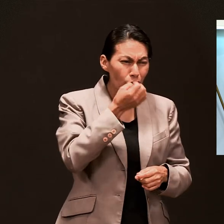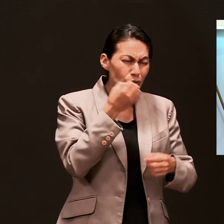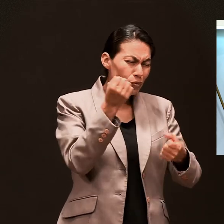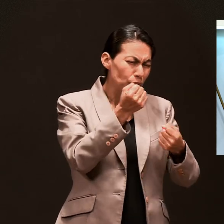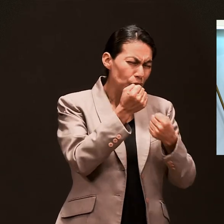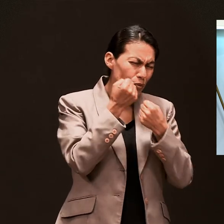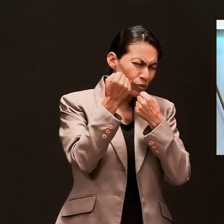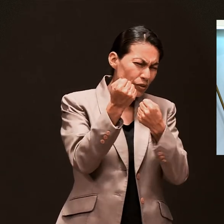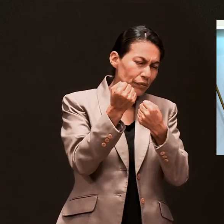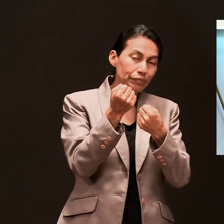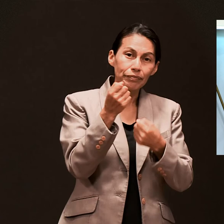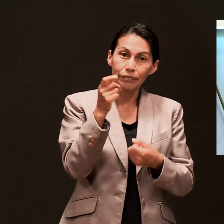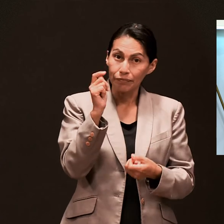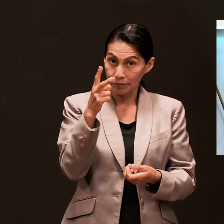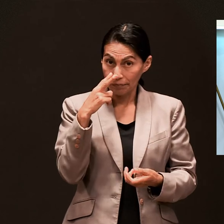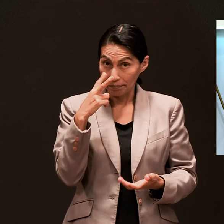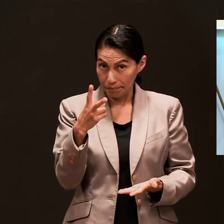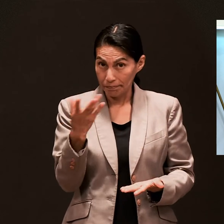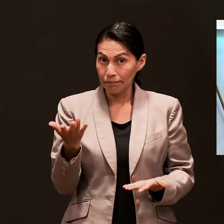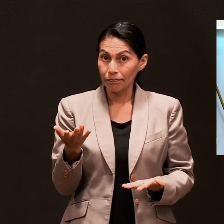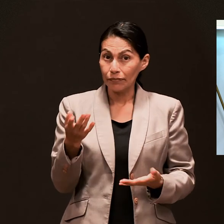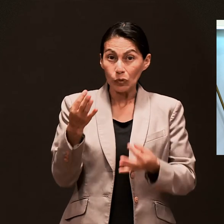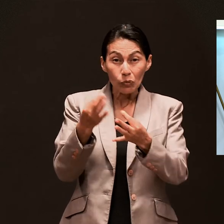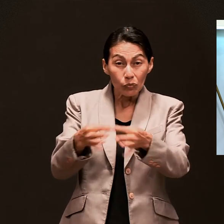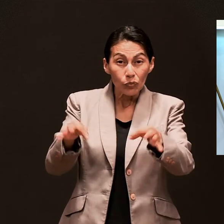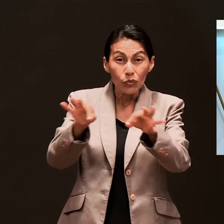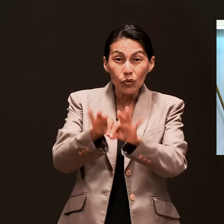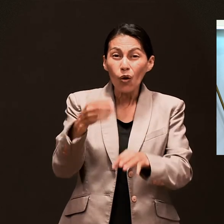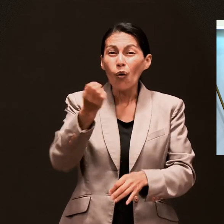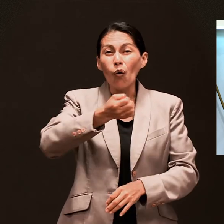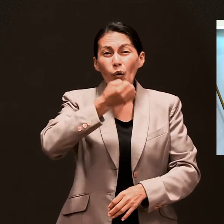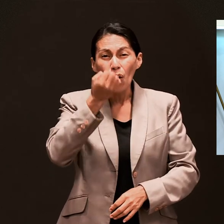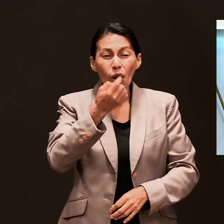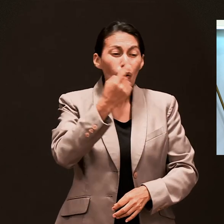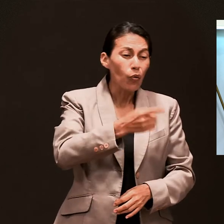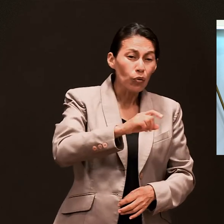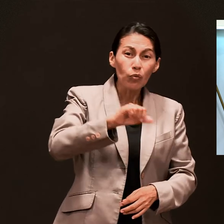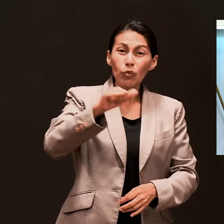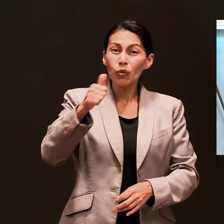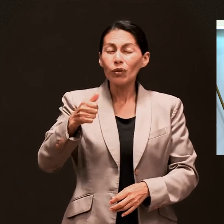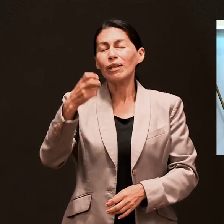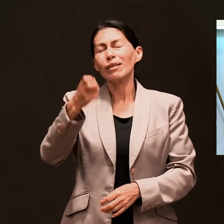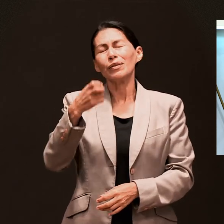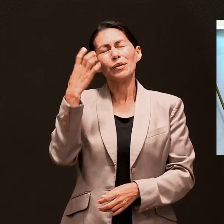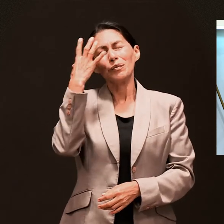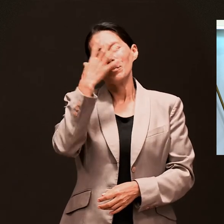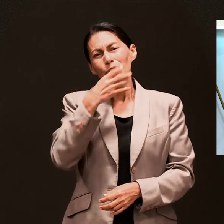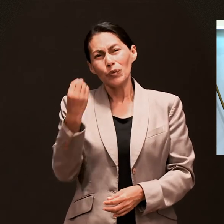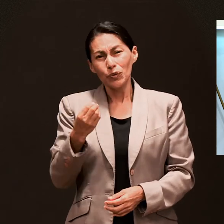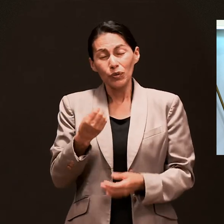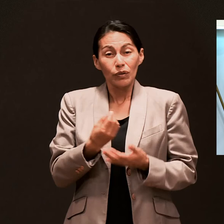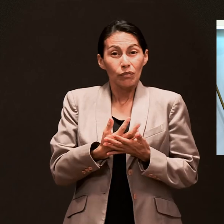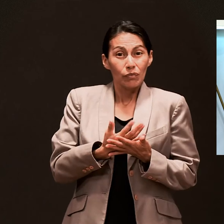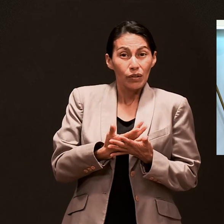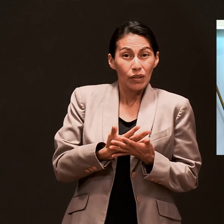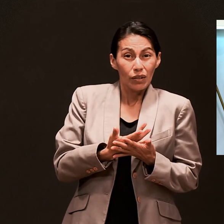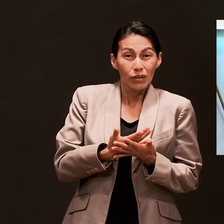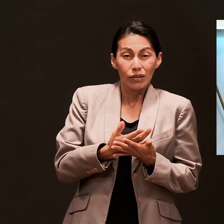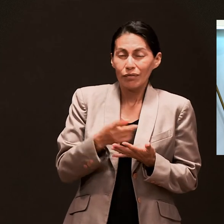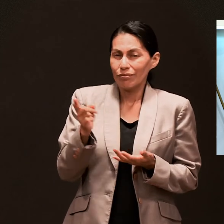de las oraciones de cuán importantes orar los unos por los otros no perder